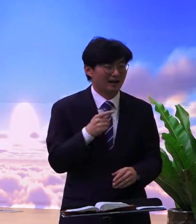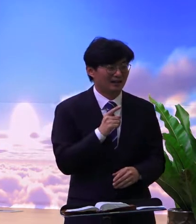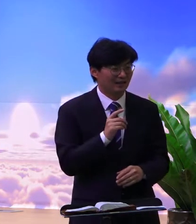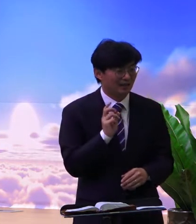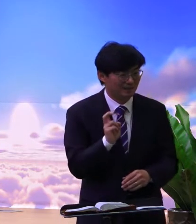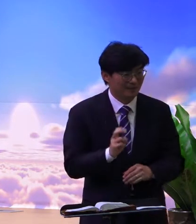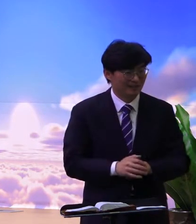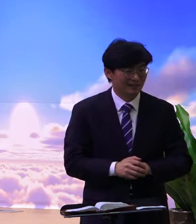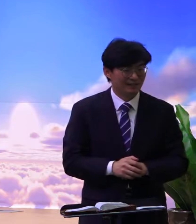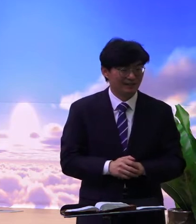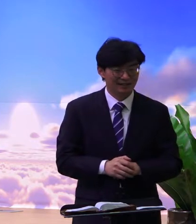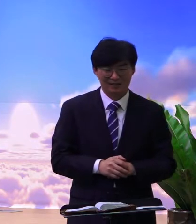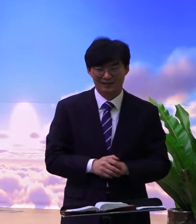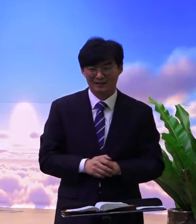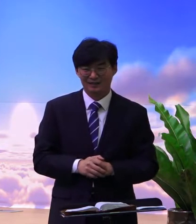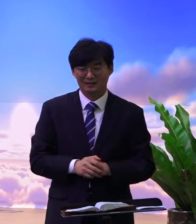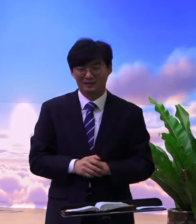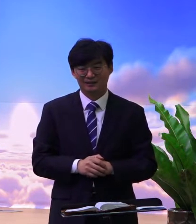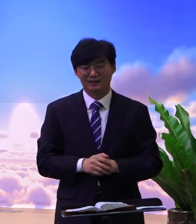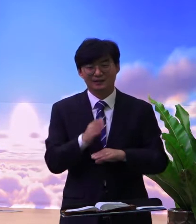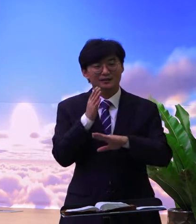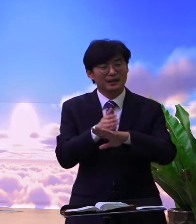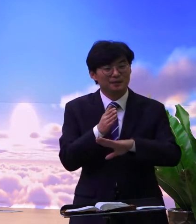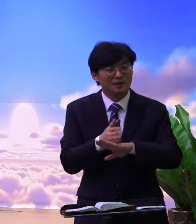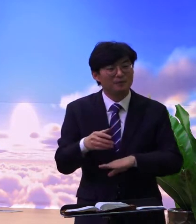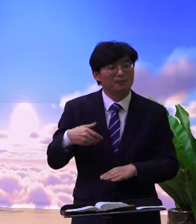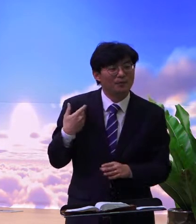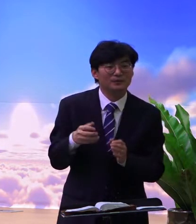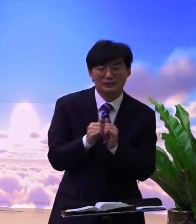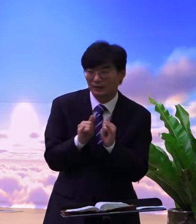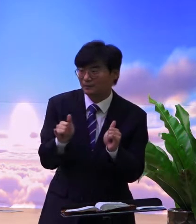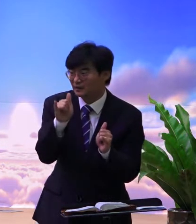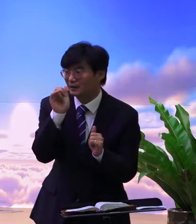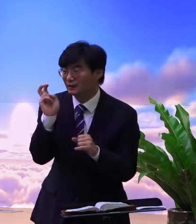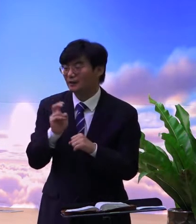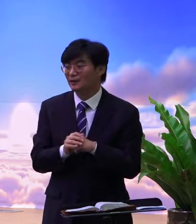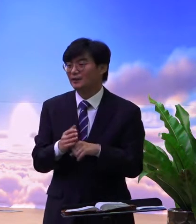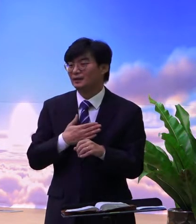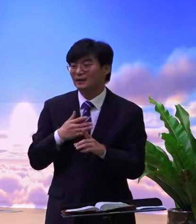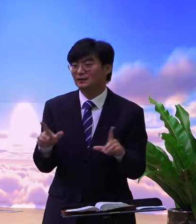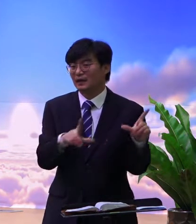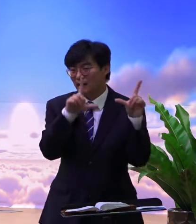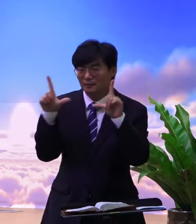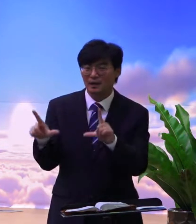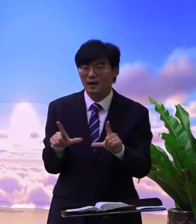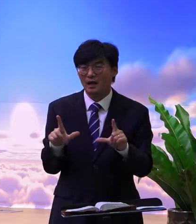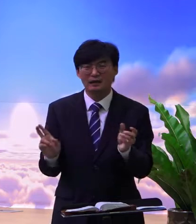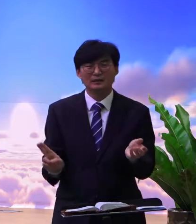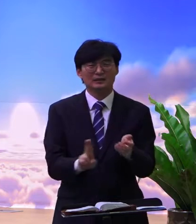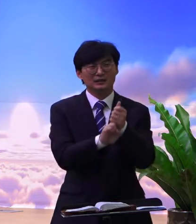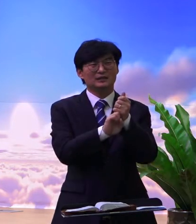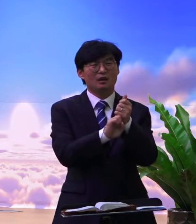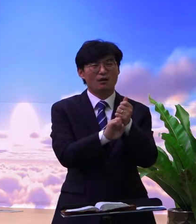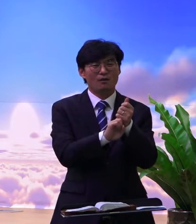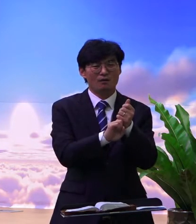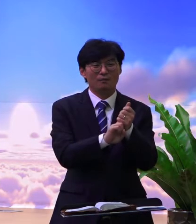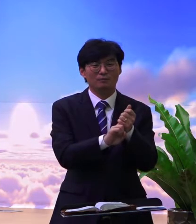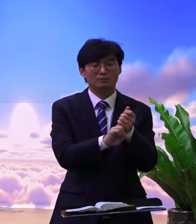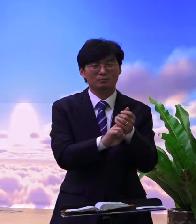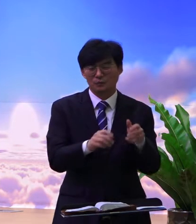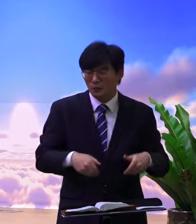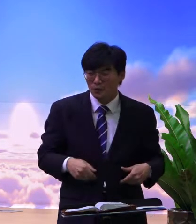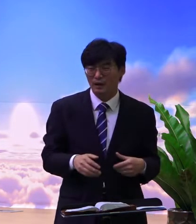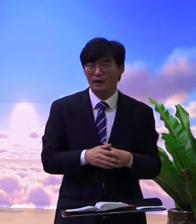분들, 이런 분들은 아마 그렇게 생각할지 모르겠어요. 내 삶에는 정말 뭔가 기적이 필요해,